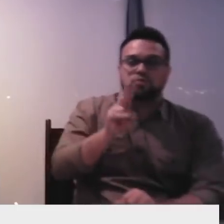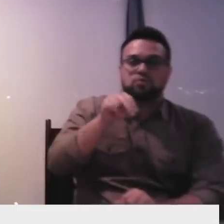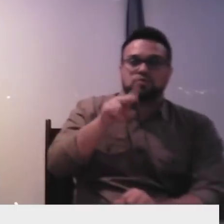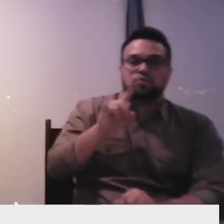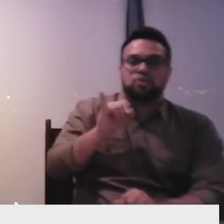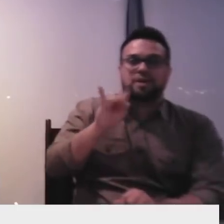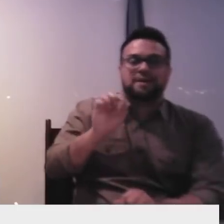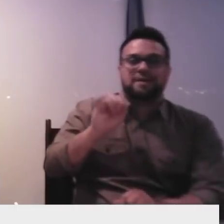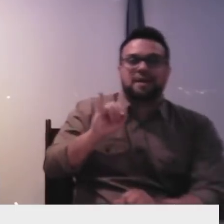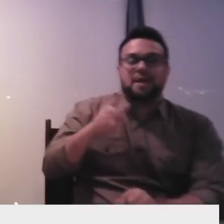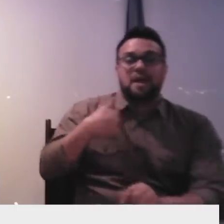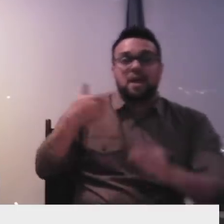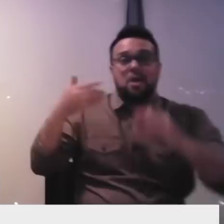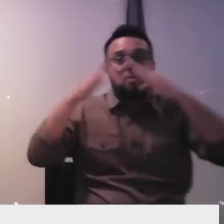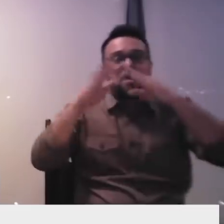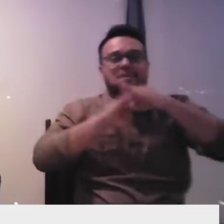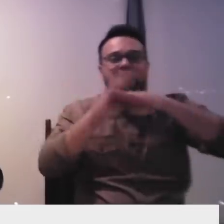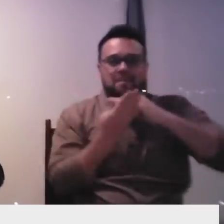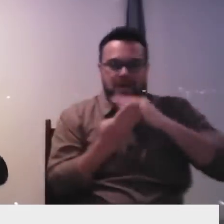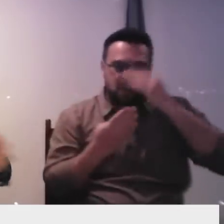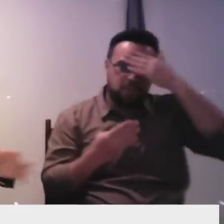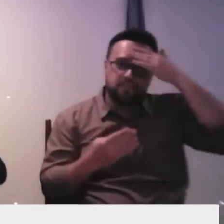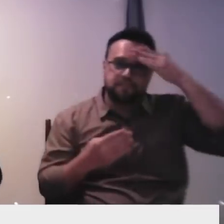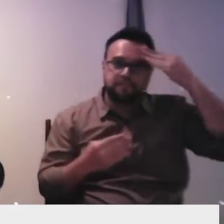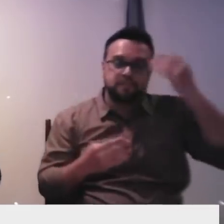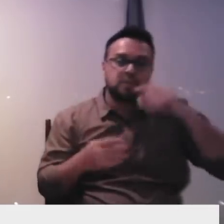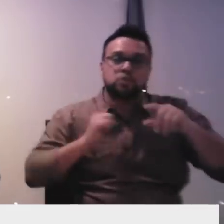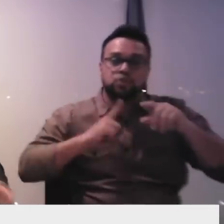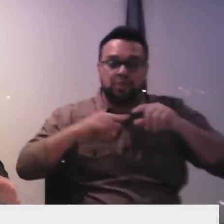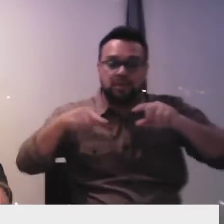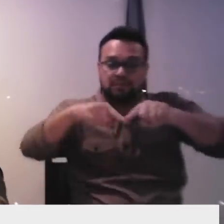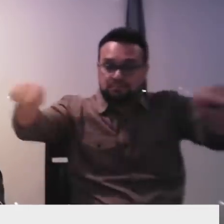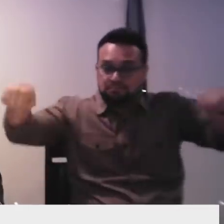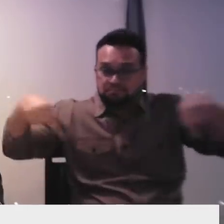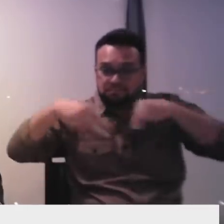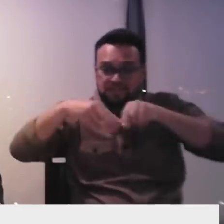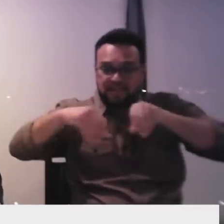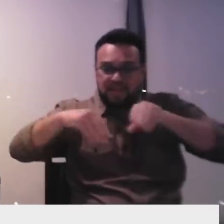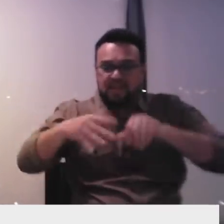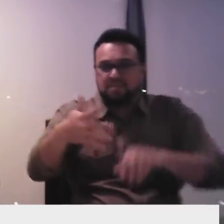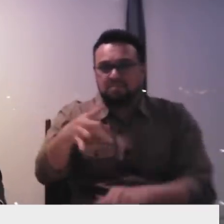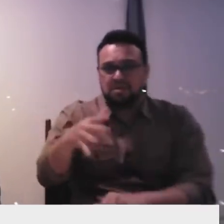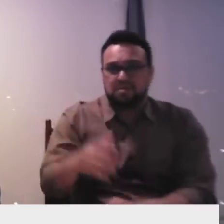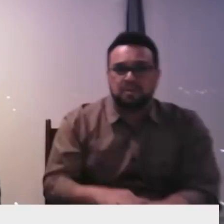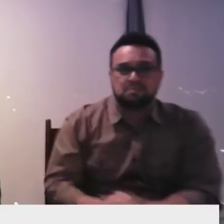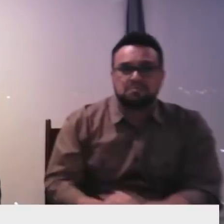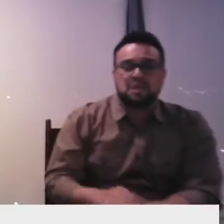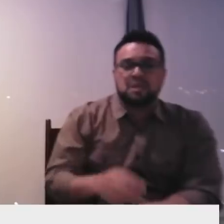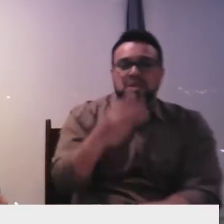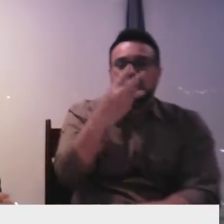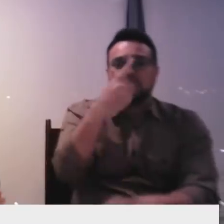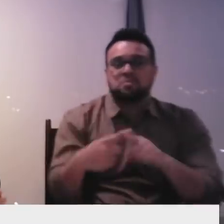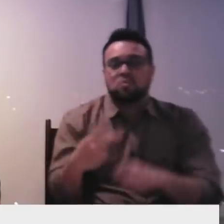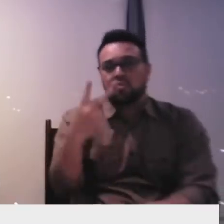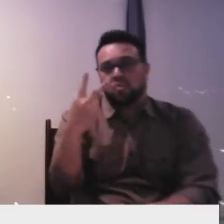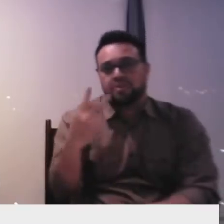Vianello, rua João Escabim, 107. E tinha ali um terreninho ali dentro de casa de mais ou menos 3 por 2,